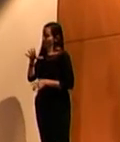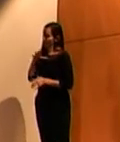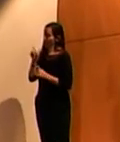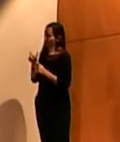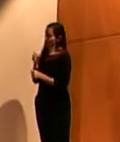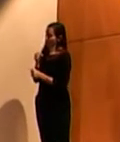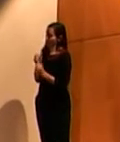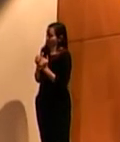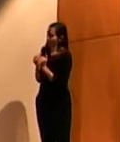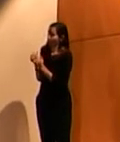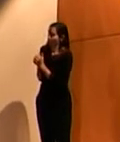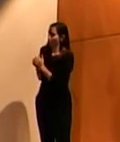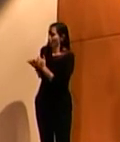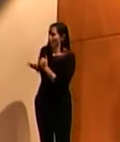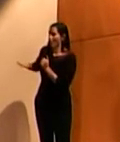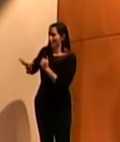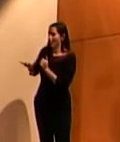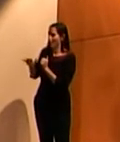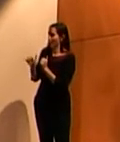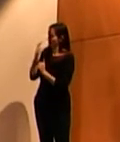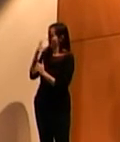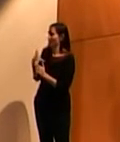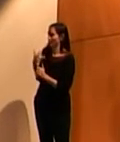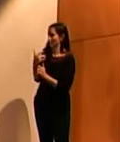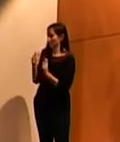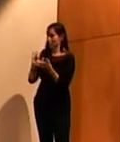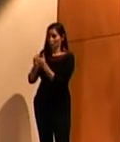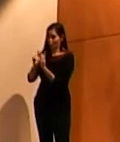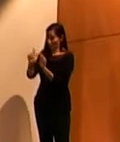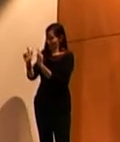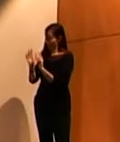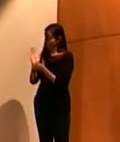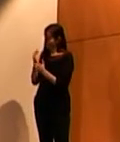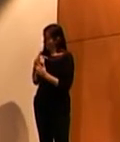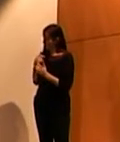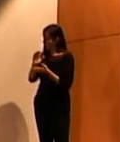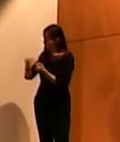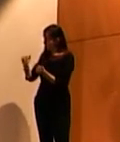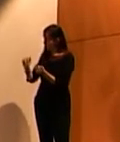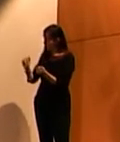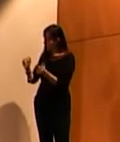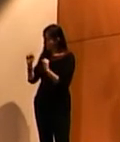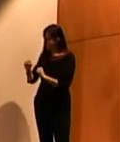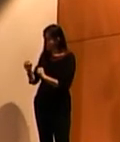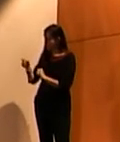moi. Ils sont tous là ce soir, donc ben peut-être que je vais leur passer le micro.